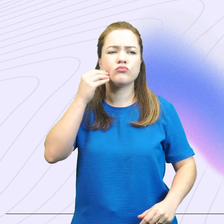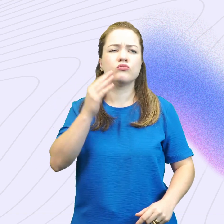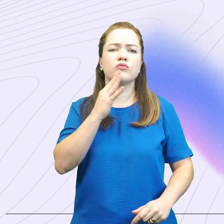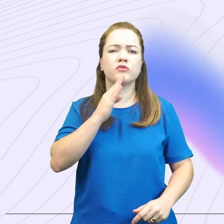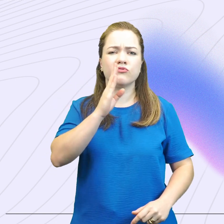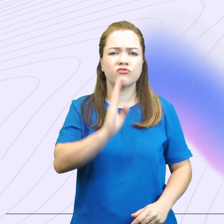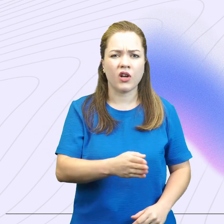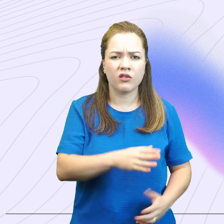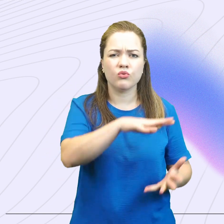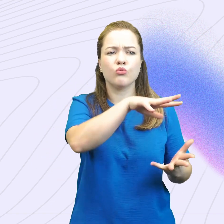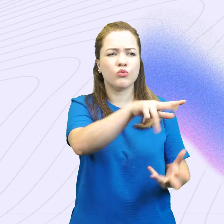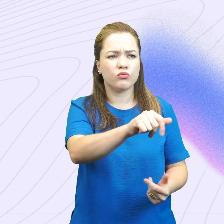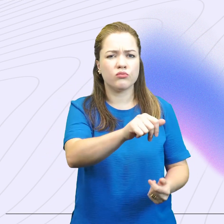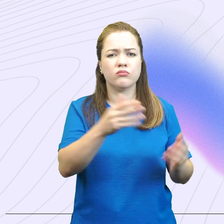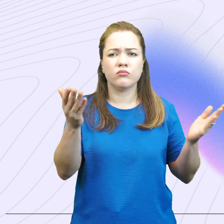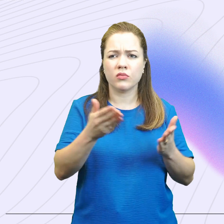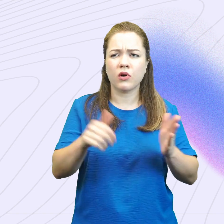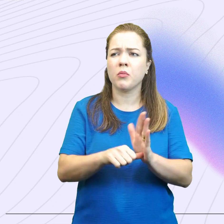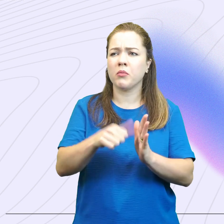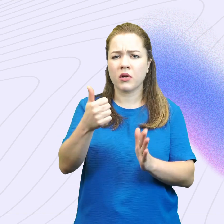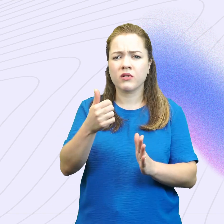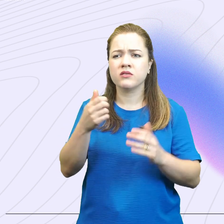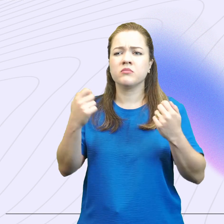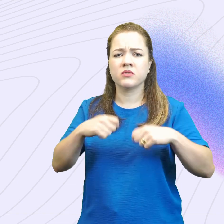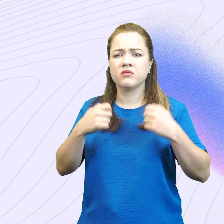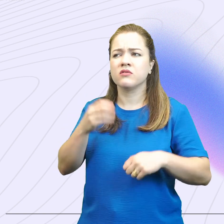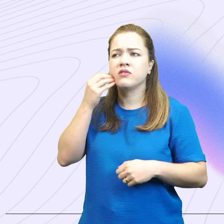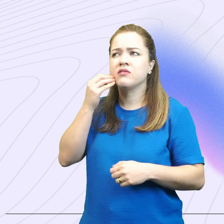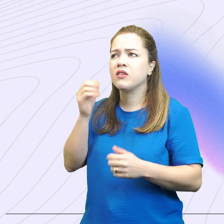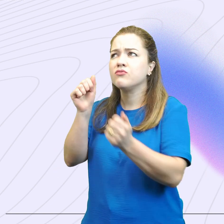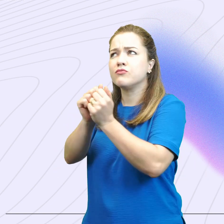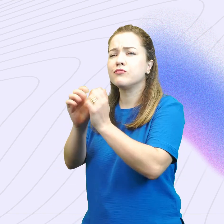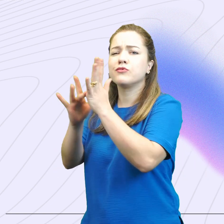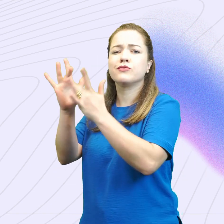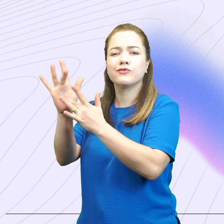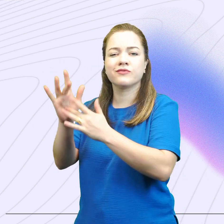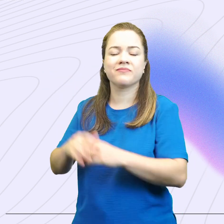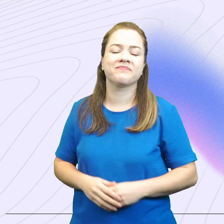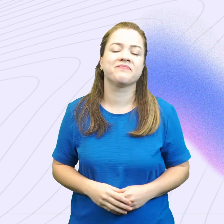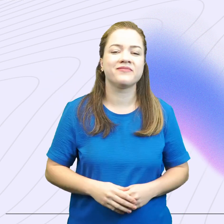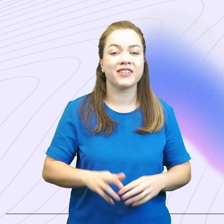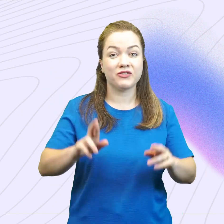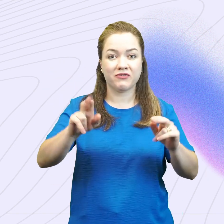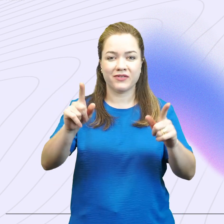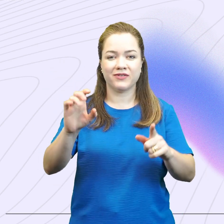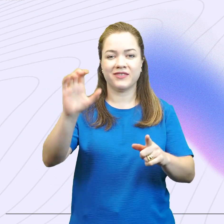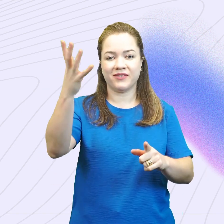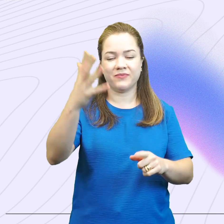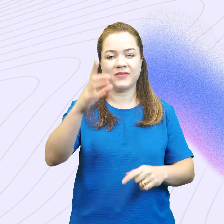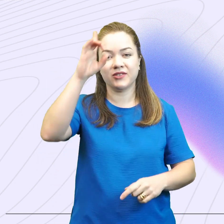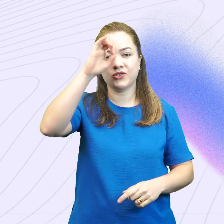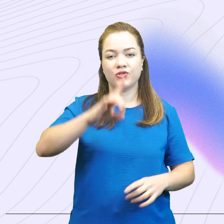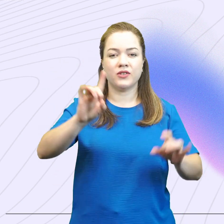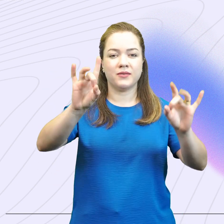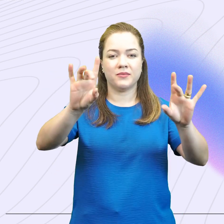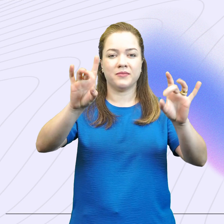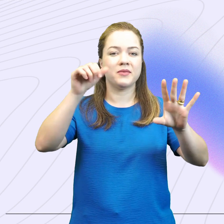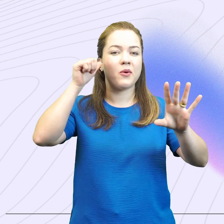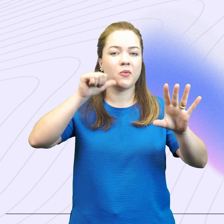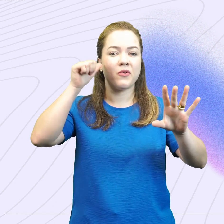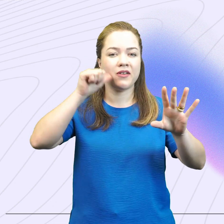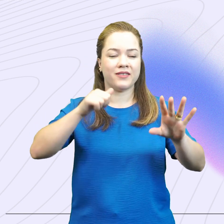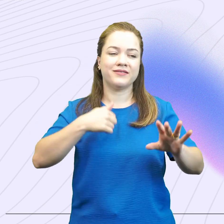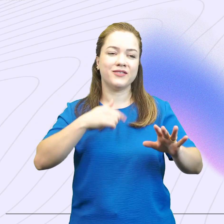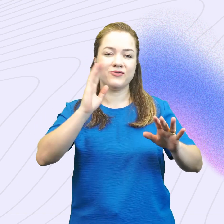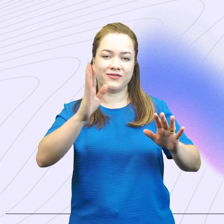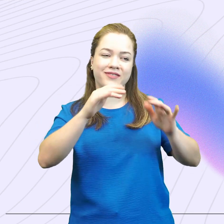Jesus. E aí uma vez, algo bem diferente que aconteceu, um dia no Dia das Mulheres, alguns aqui eu contei